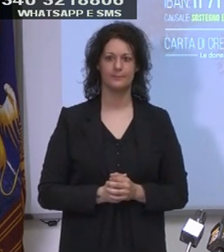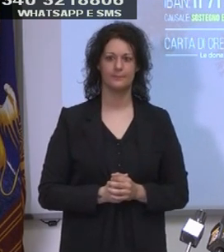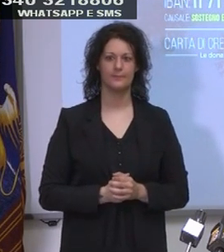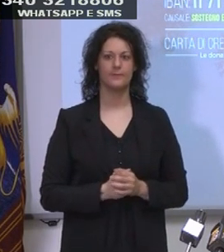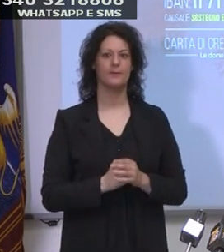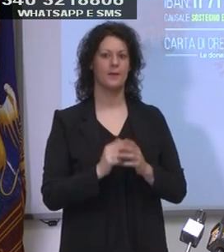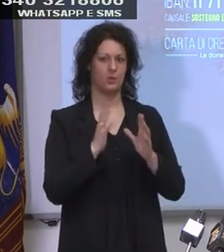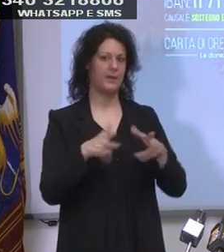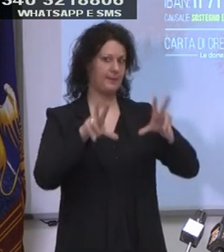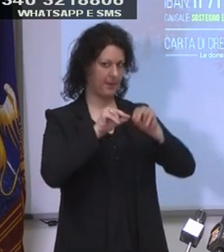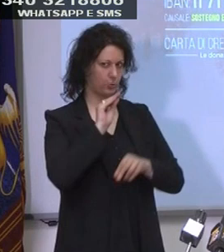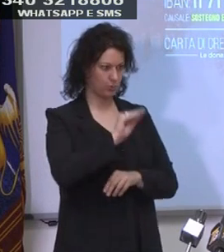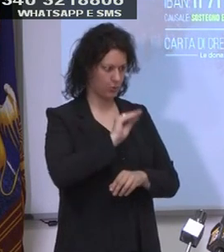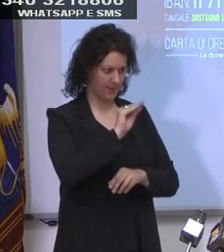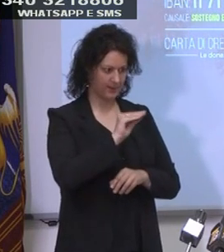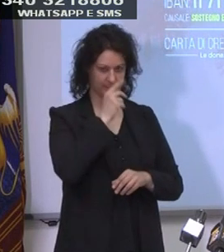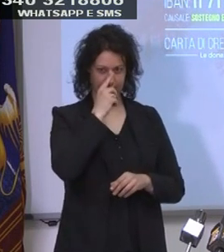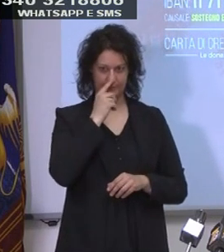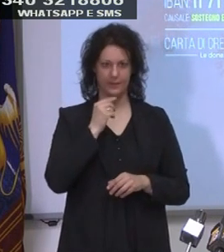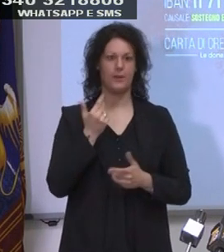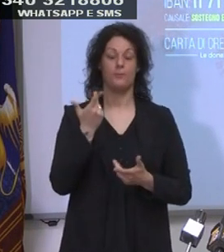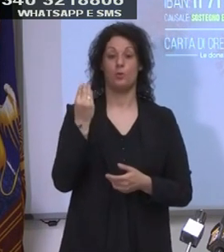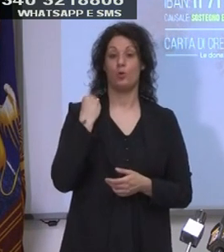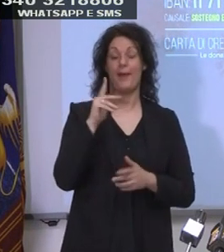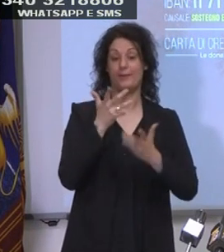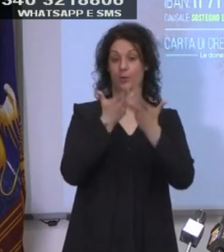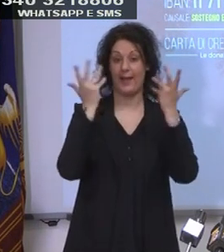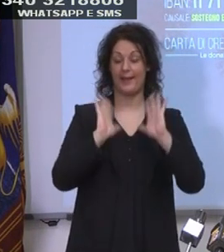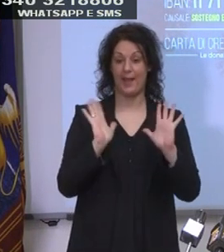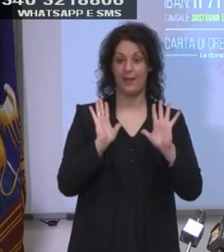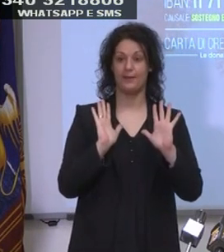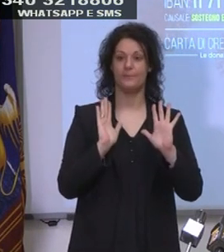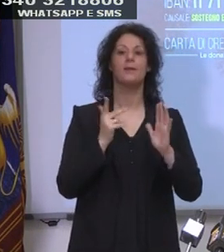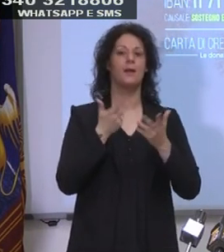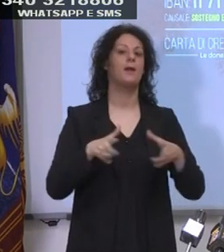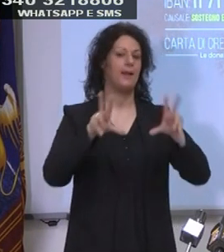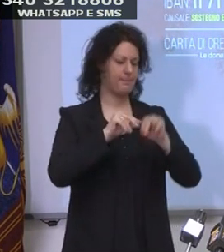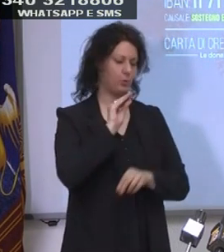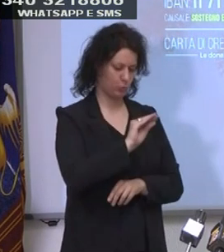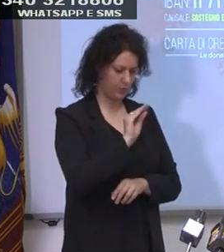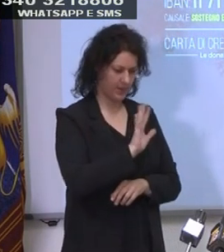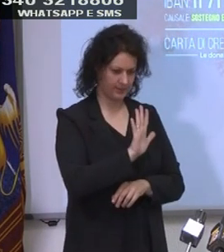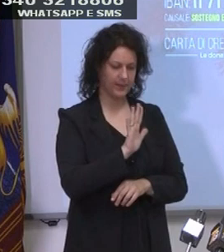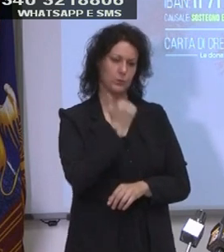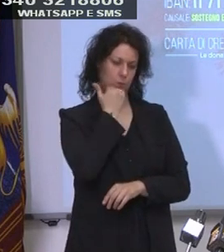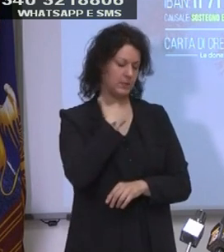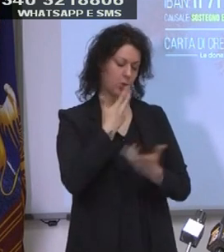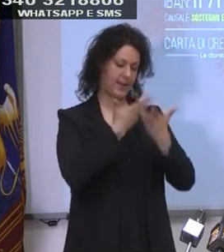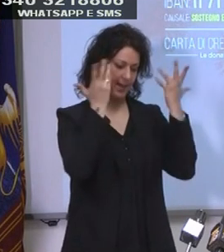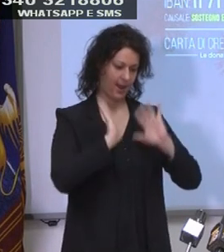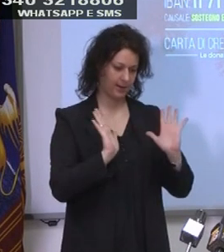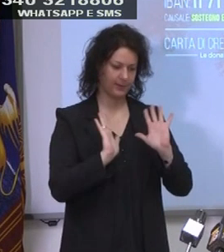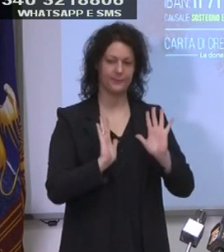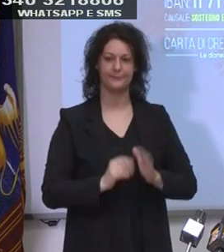meglio, ha ragione. Mi ha detto che la TOSAP pagata dagli ambulanti viene usata dai comuni per pagare i plateatici. Allora, la formula meglio, non sono stata chiara,